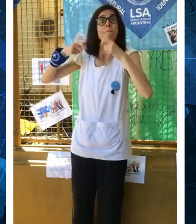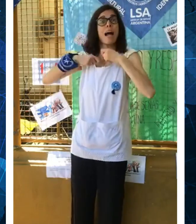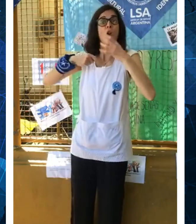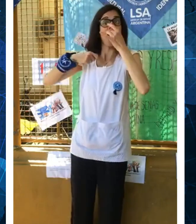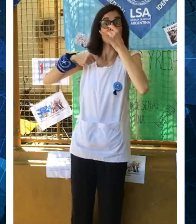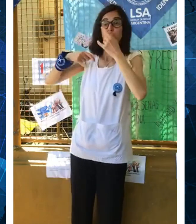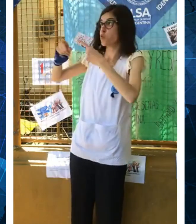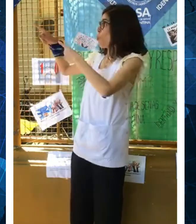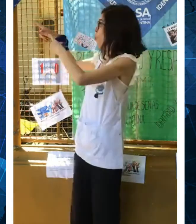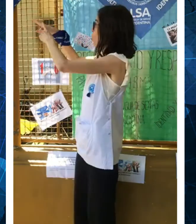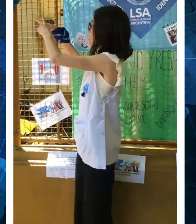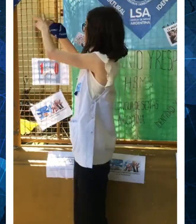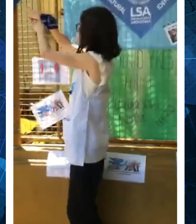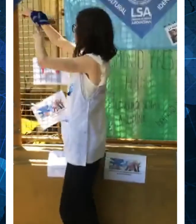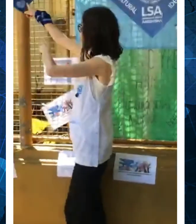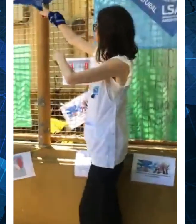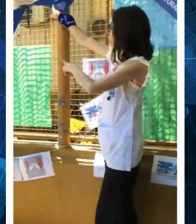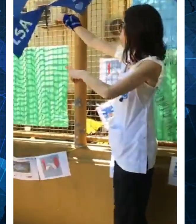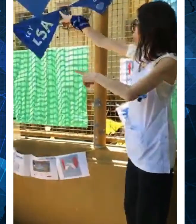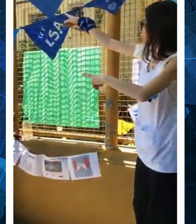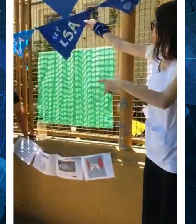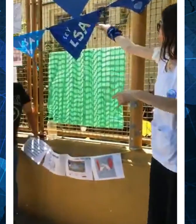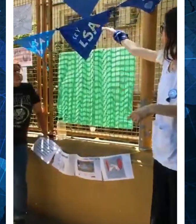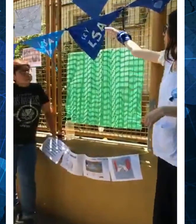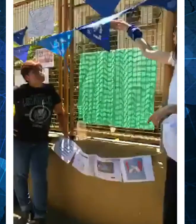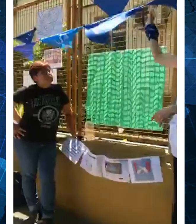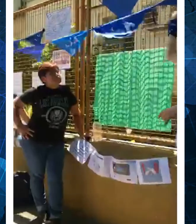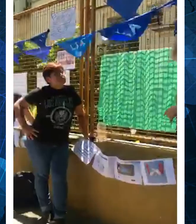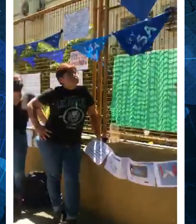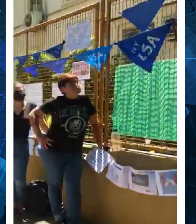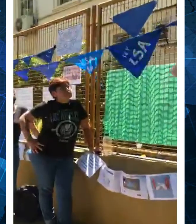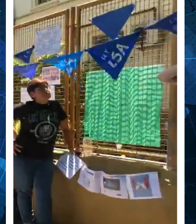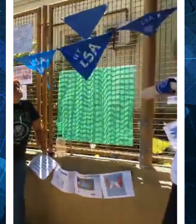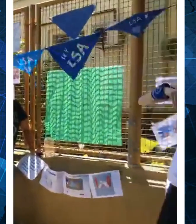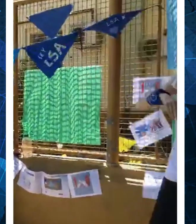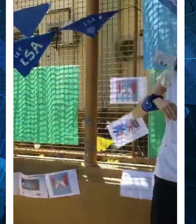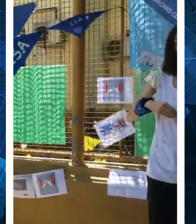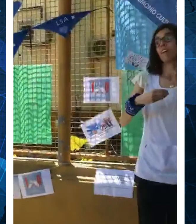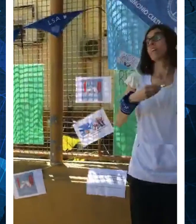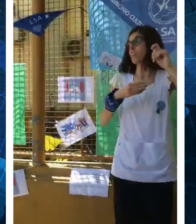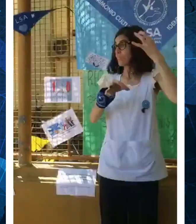Así que me gustaría contarles, con respecto al pañuelo de color azul,